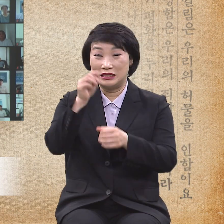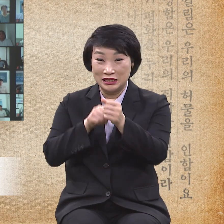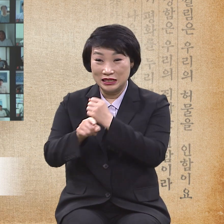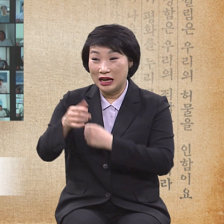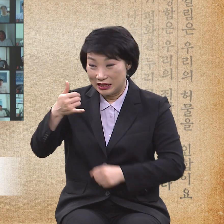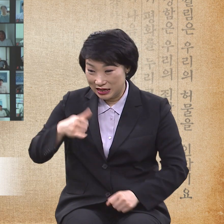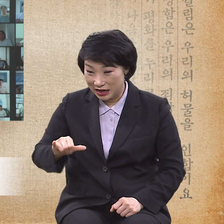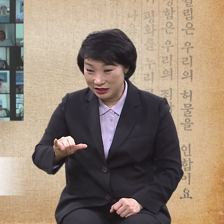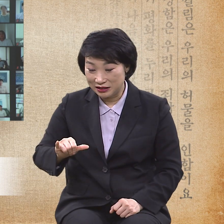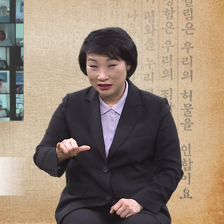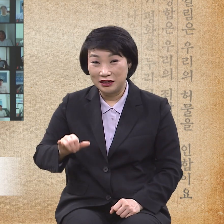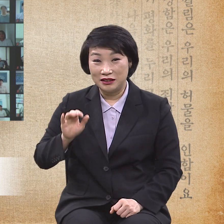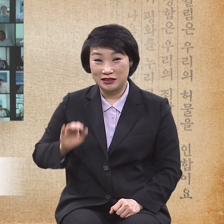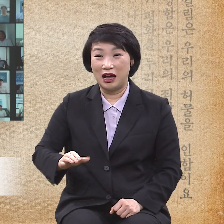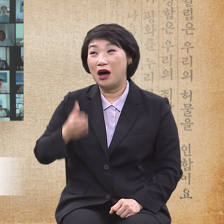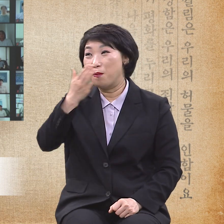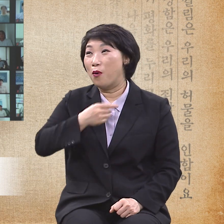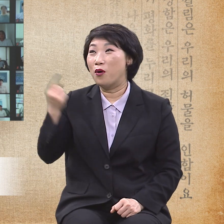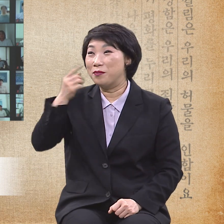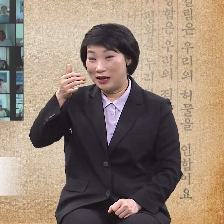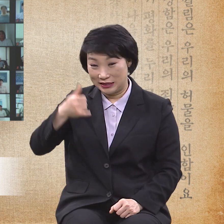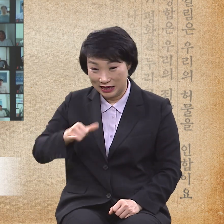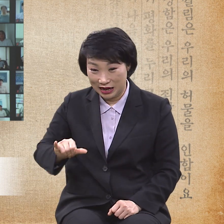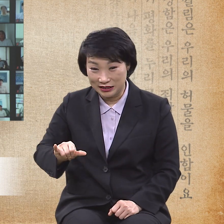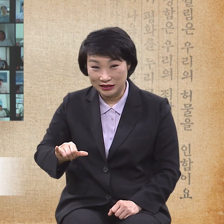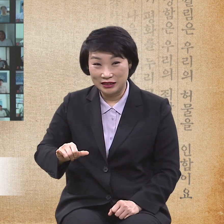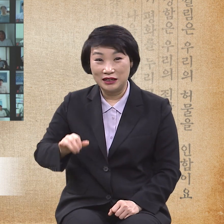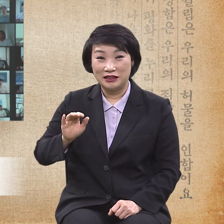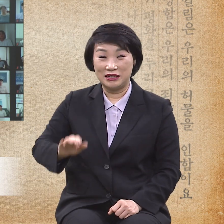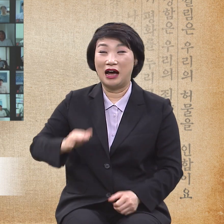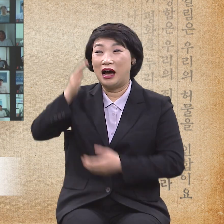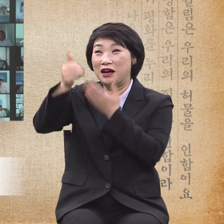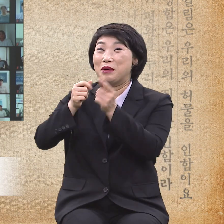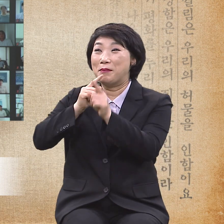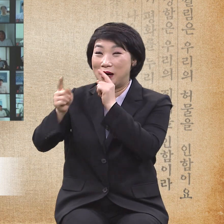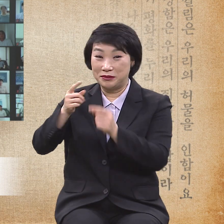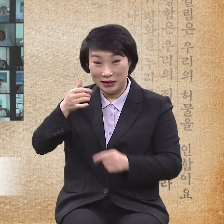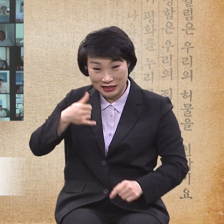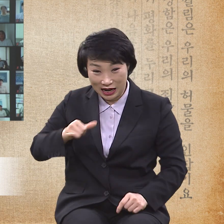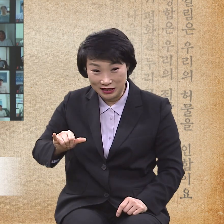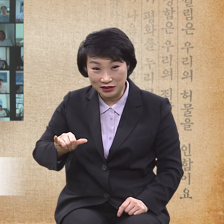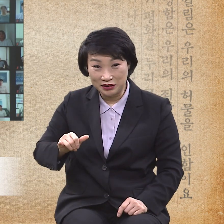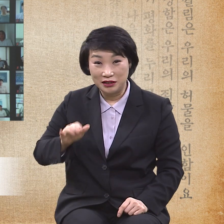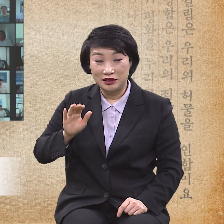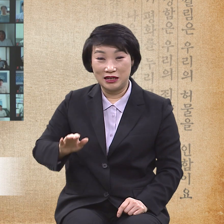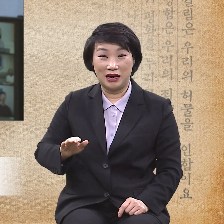진리의 자식이요, 복음의 자식이요, 말씀의 자식이요,